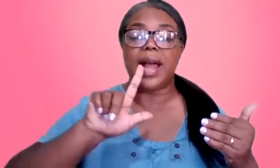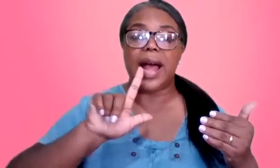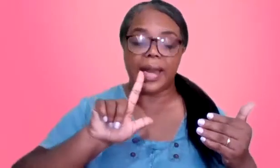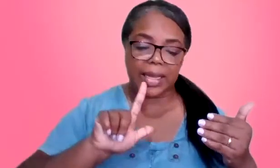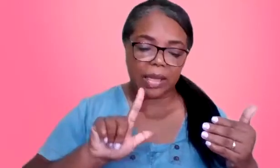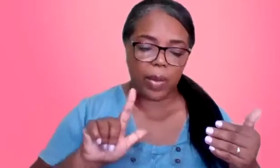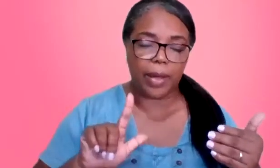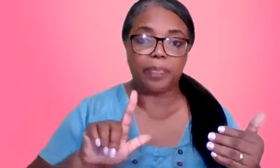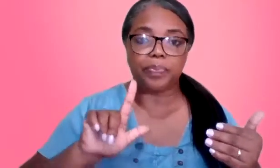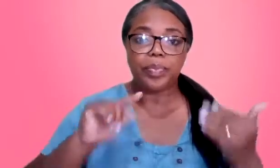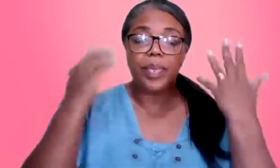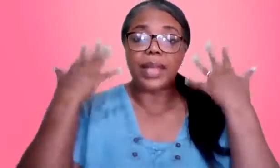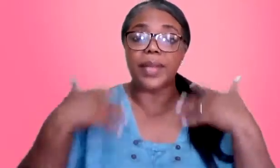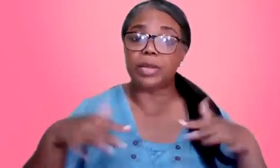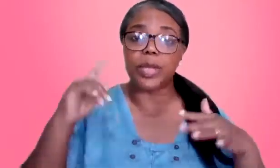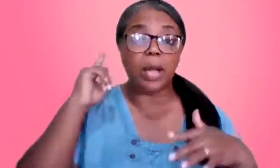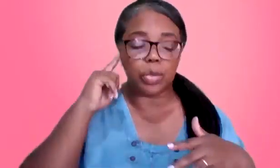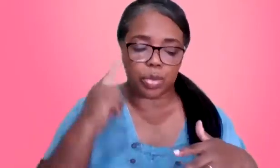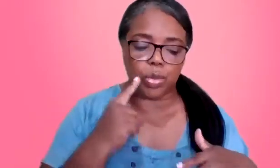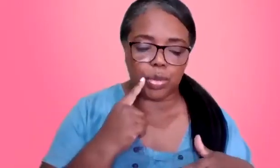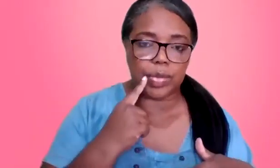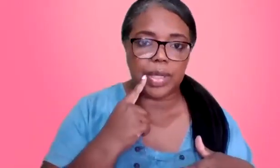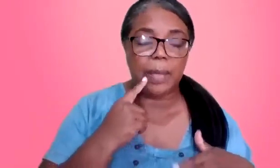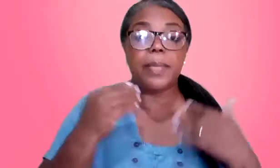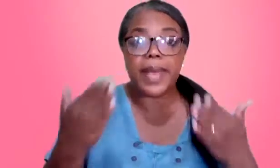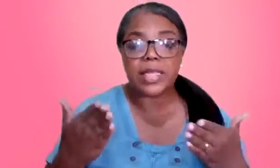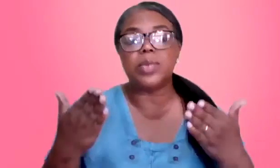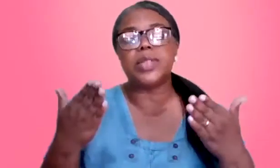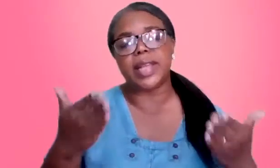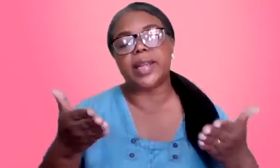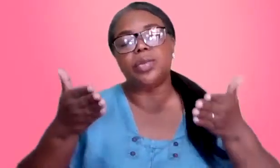a língua natural dos surdos, mesmo sendo